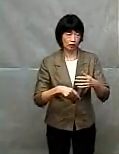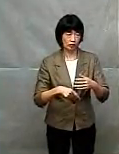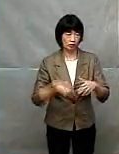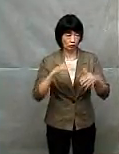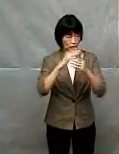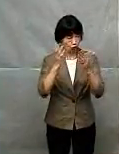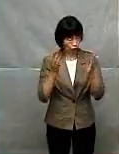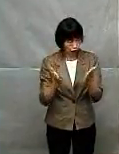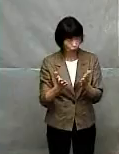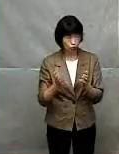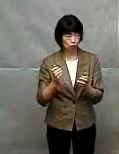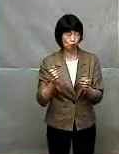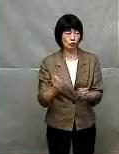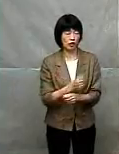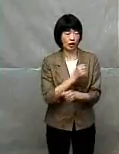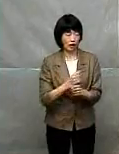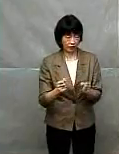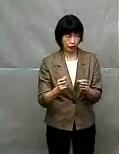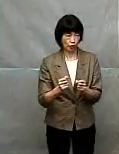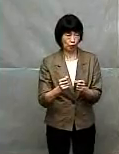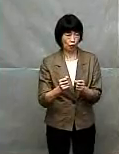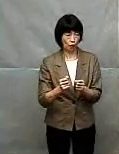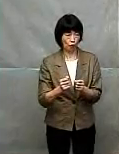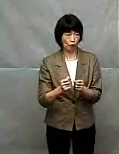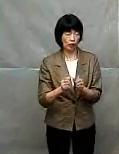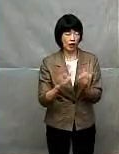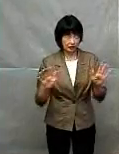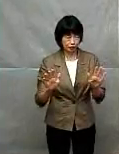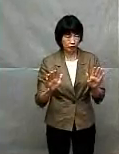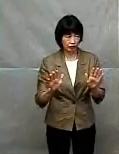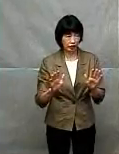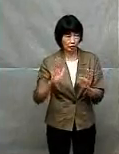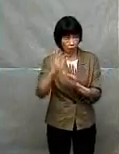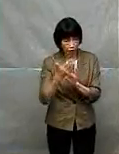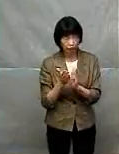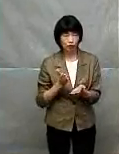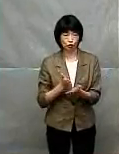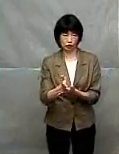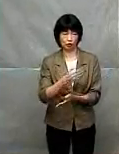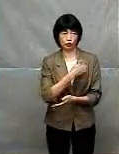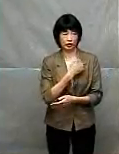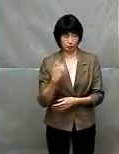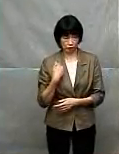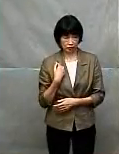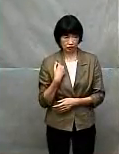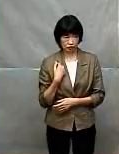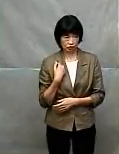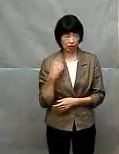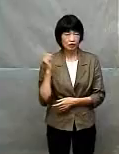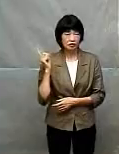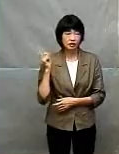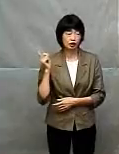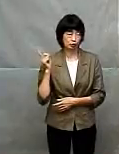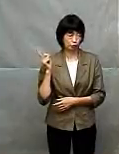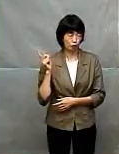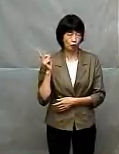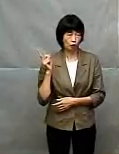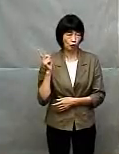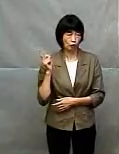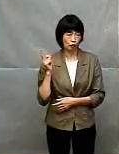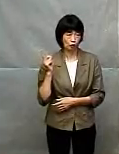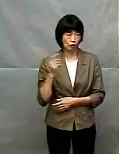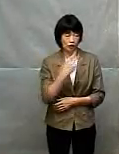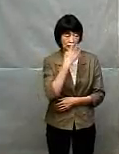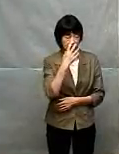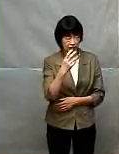工開業にめどがつきつつあります。政府としても新幹線など高速交通